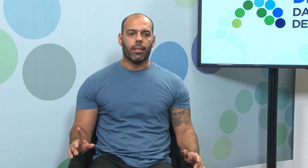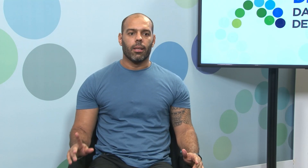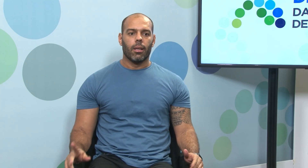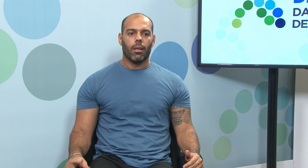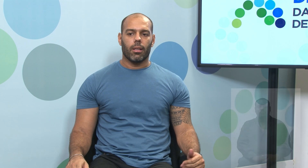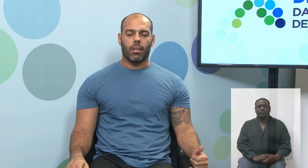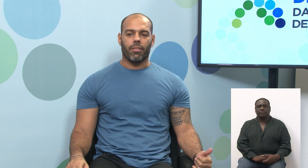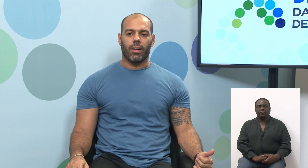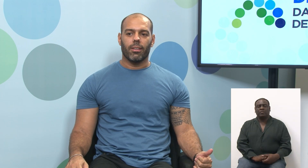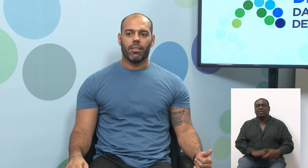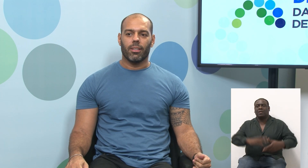Thalita, você quer falar?